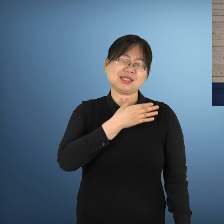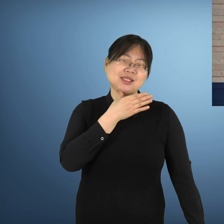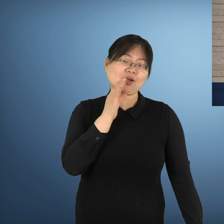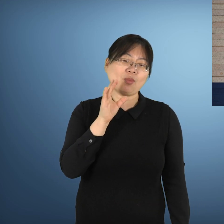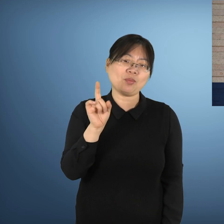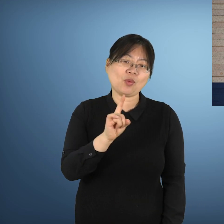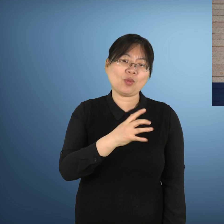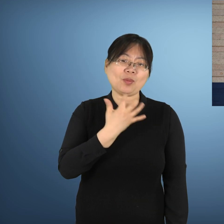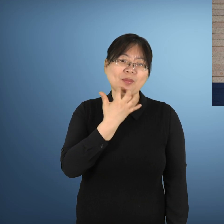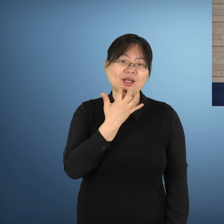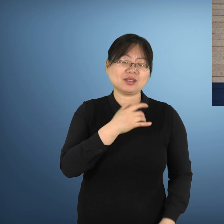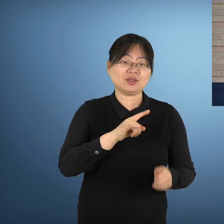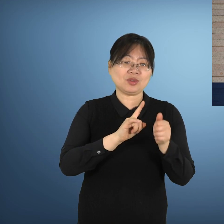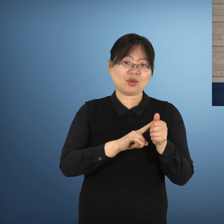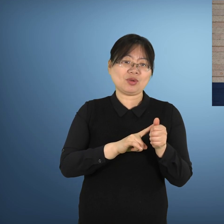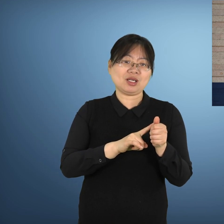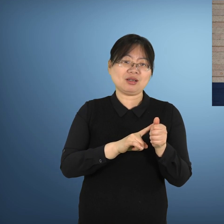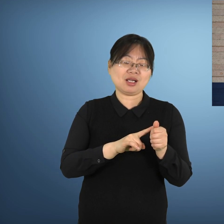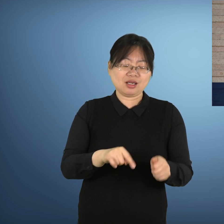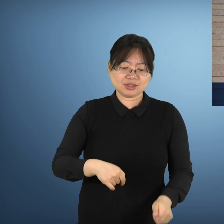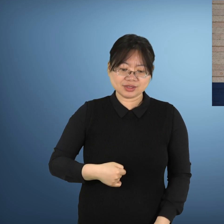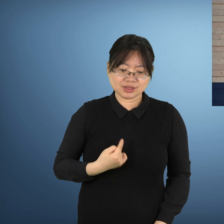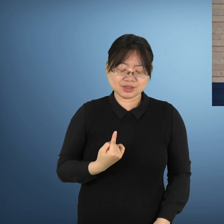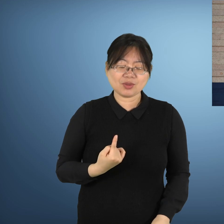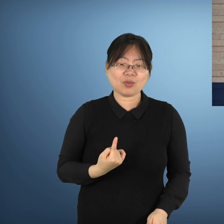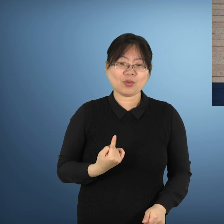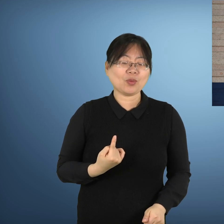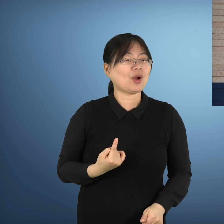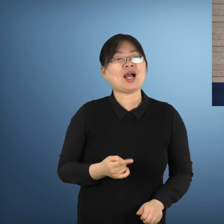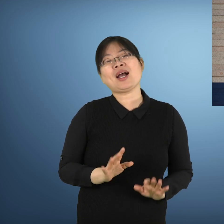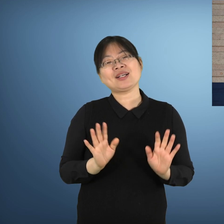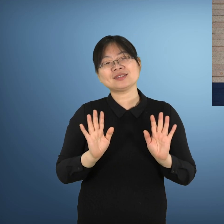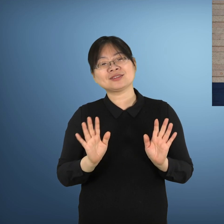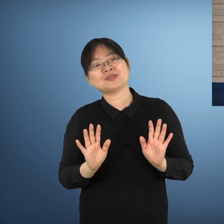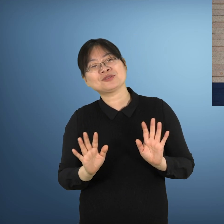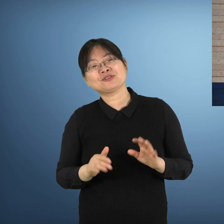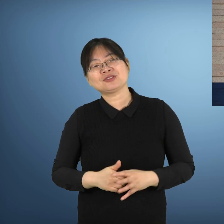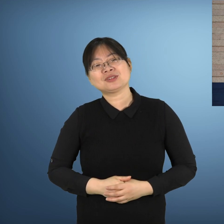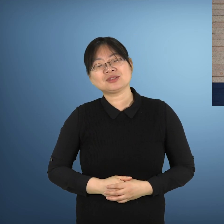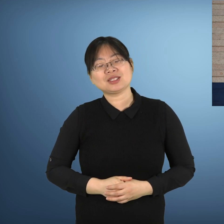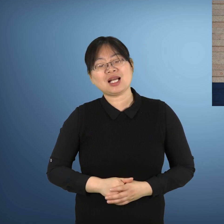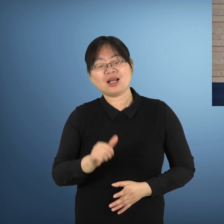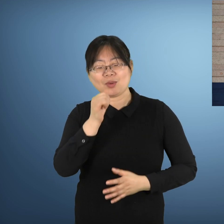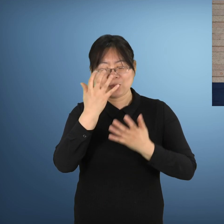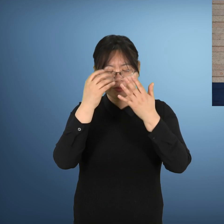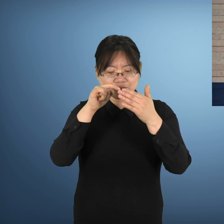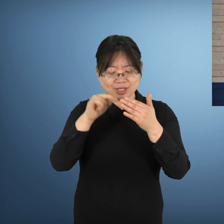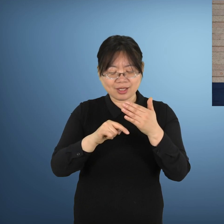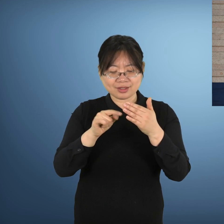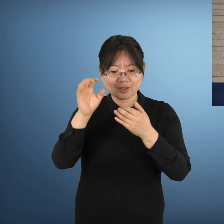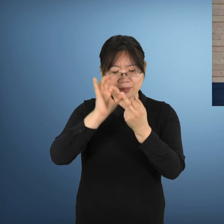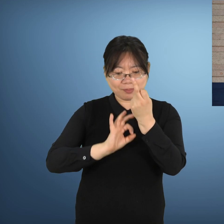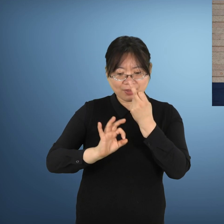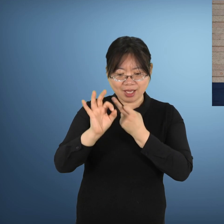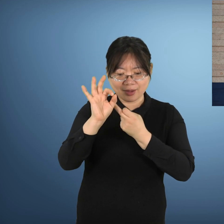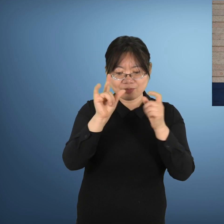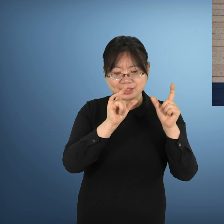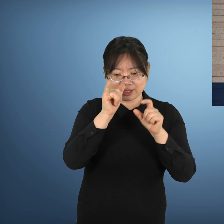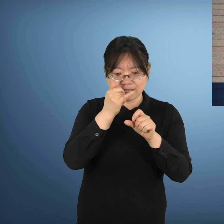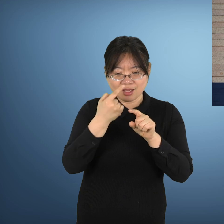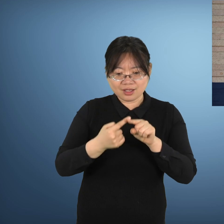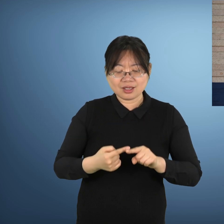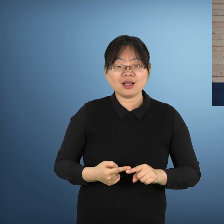늙어서는 베드로가 스스로 띠를 띠는 게 아니라 옥중에서 밤을